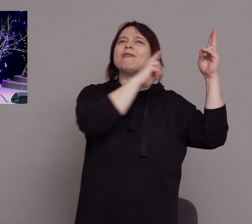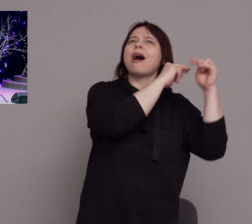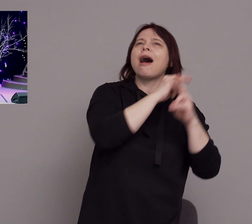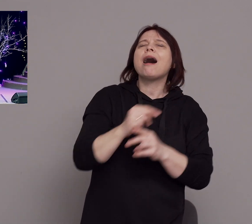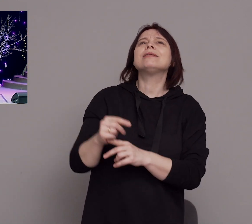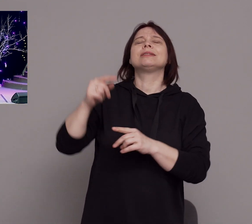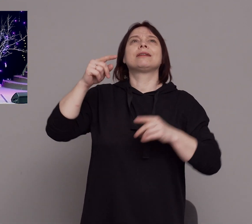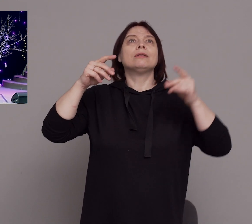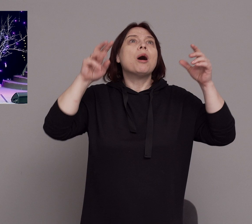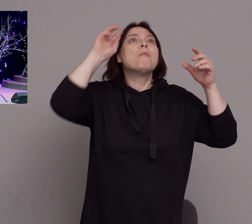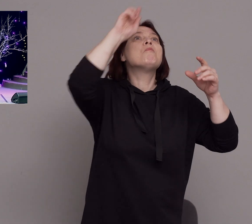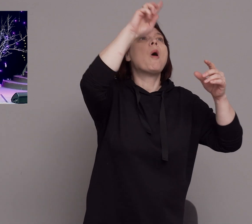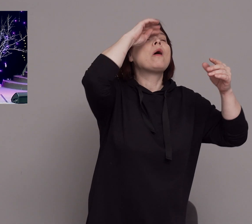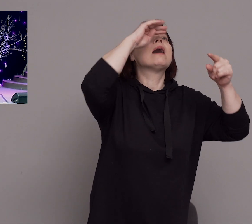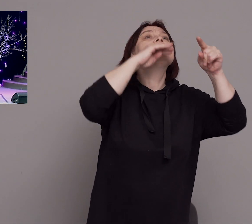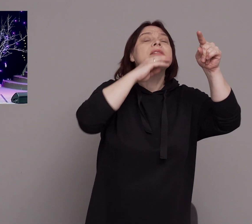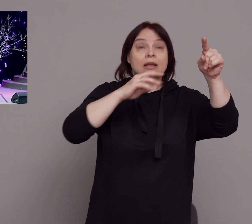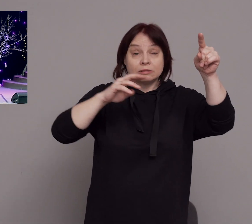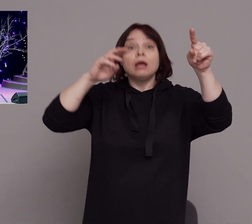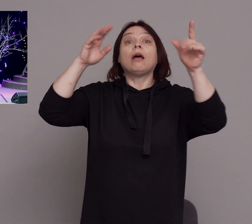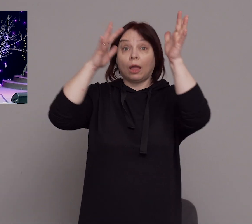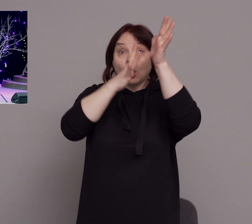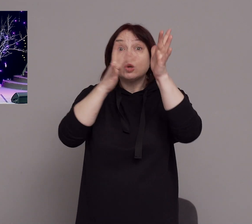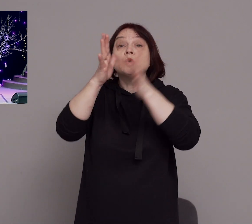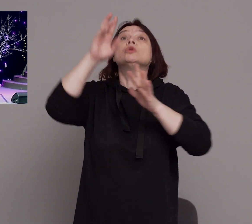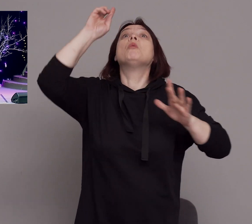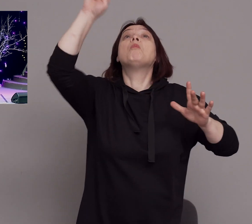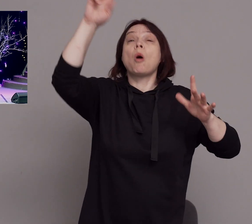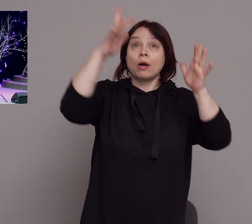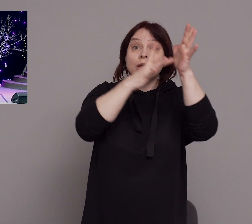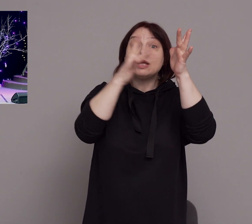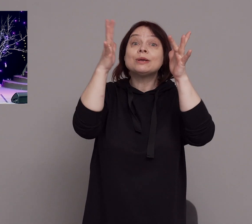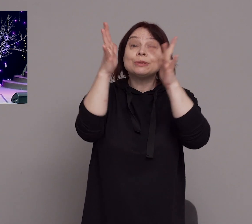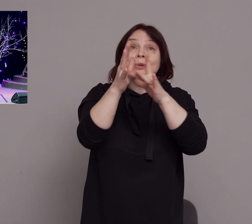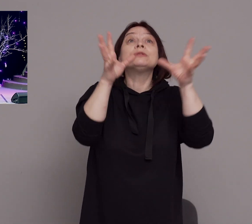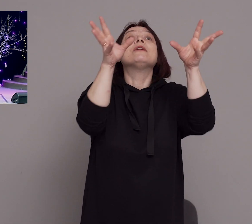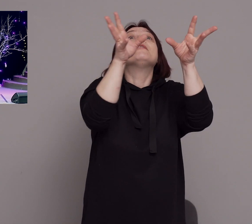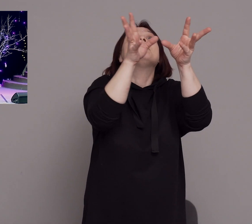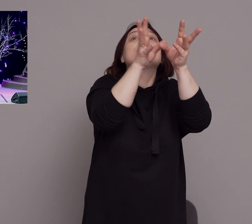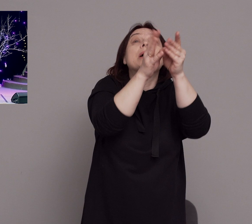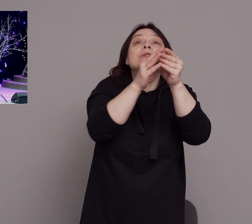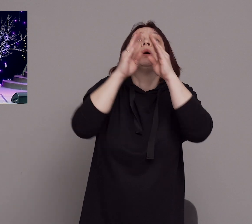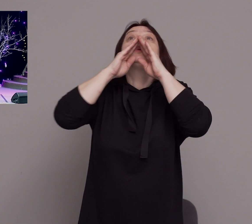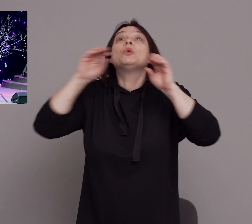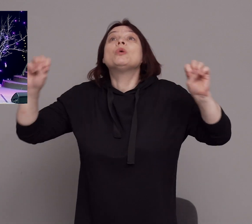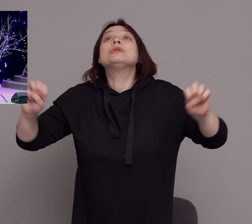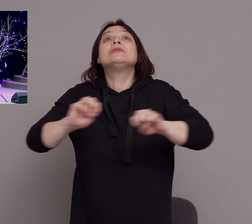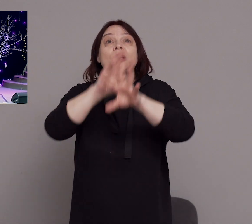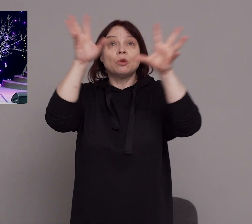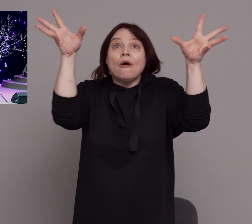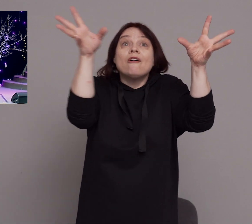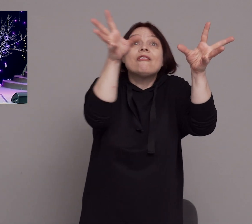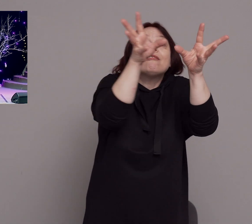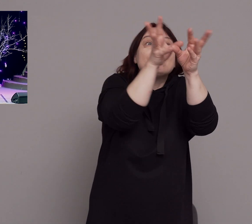что Иисус был по сути Богом, как бы мы не представляли себе Троицу, мы все равно этого не поймем. И этот стих